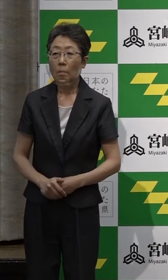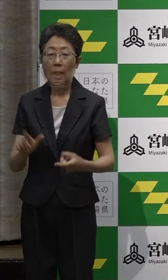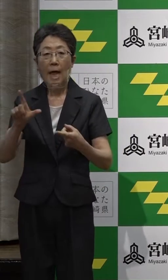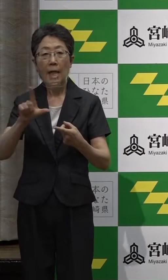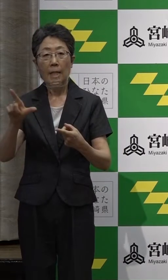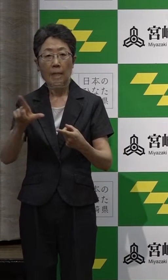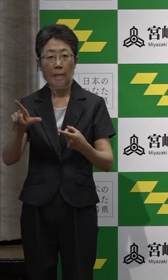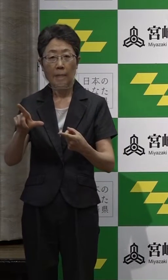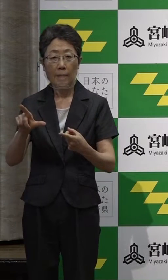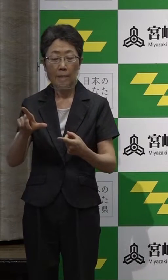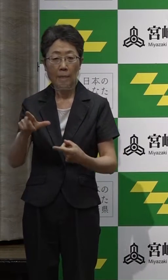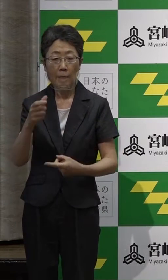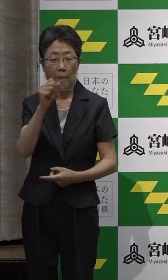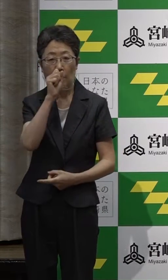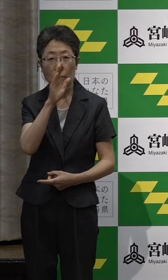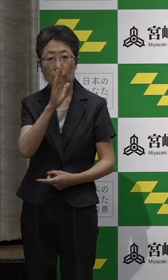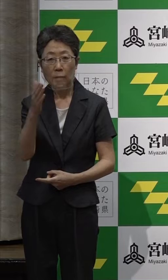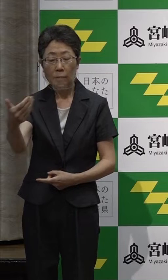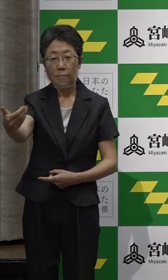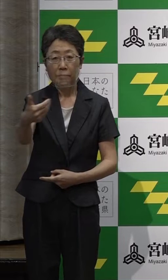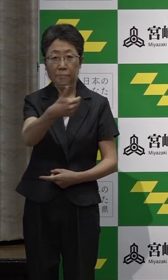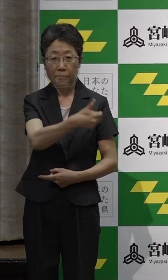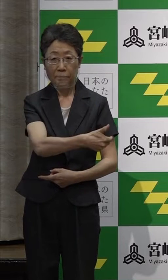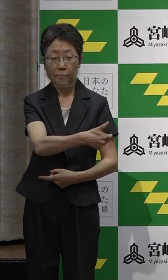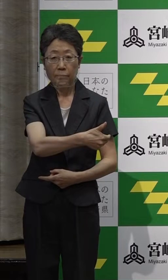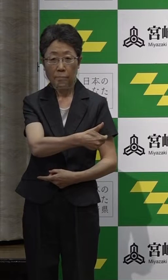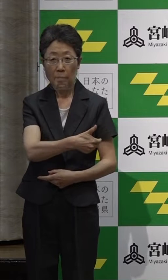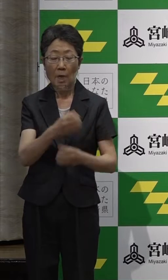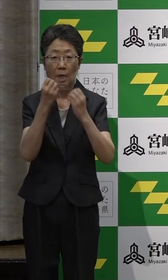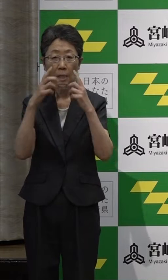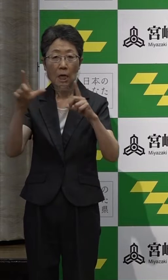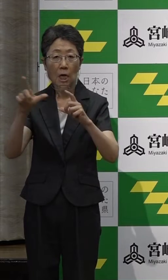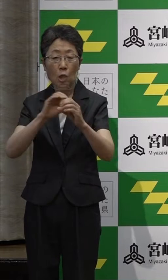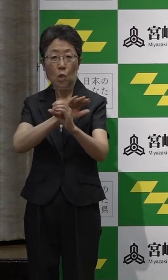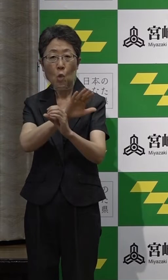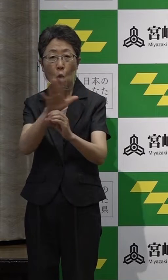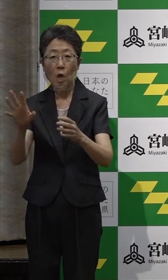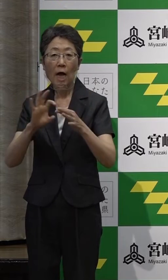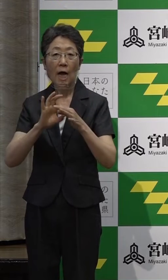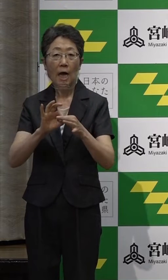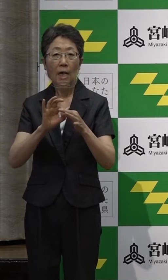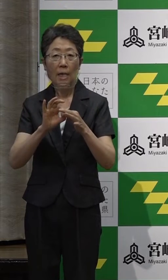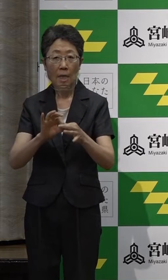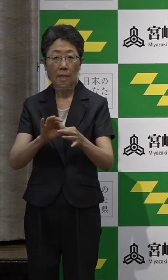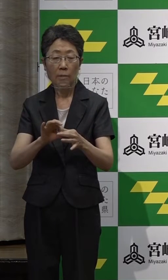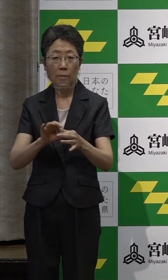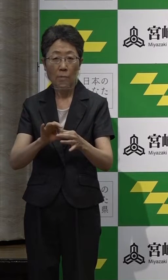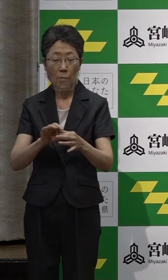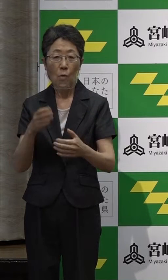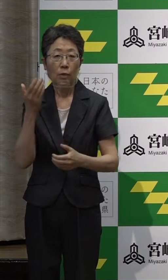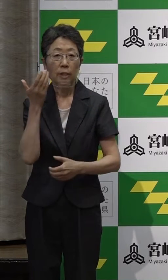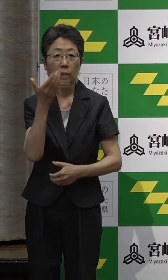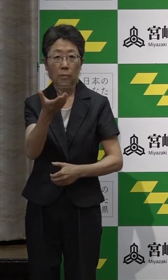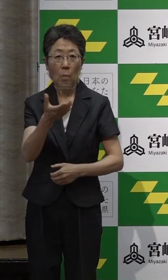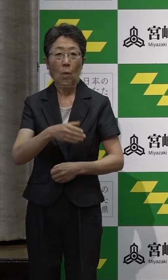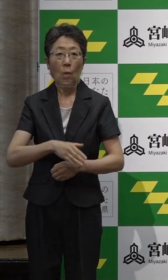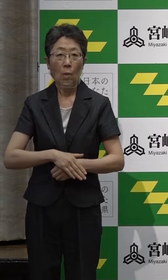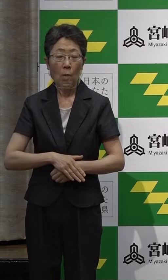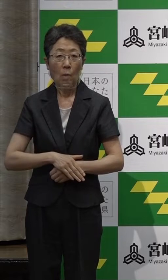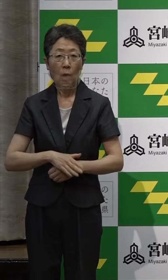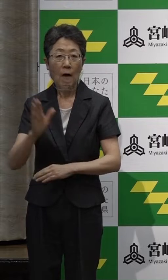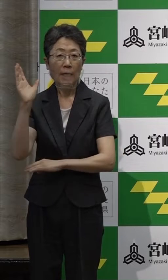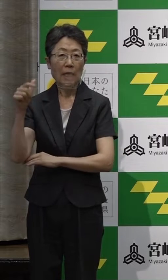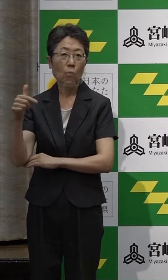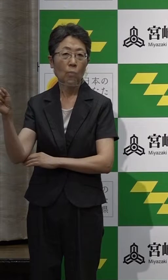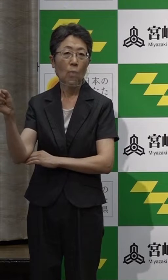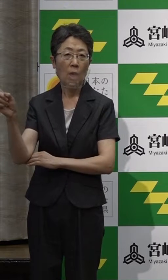です。よろしくお願いします。はい、新型コロナの発表に関連してになると思うんですけども、政府の方は